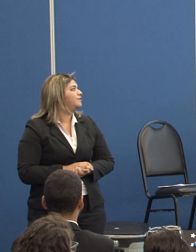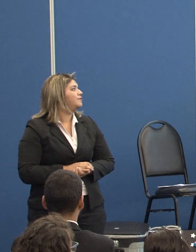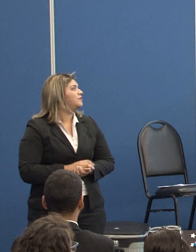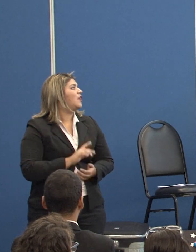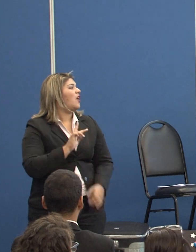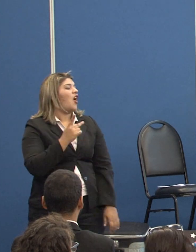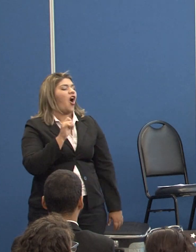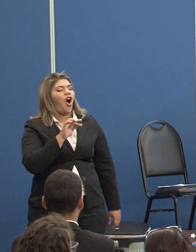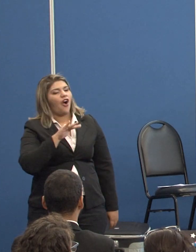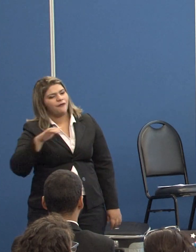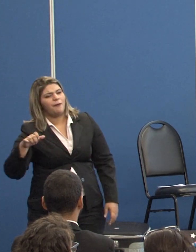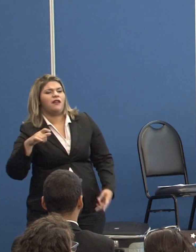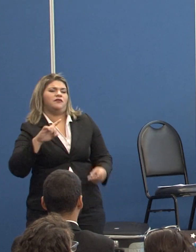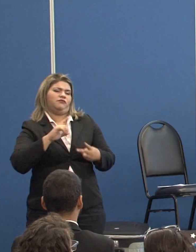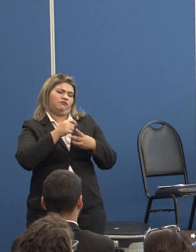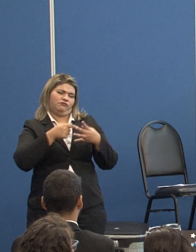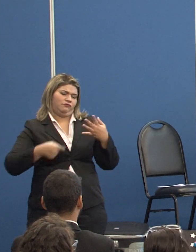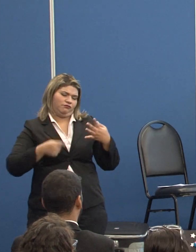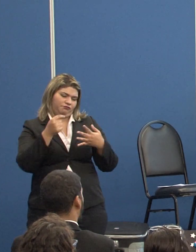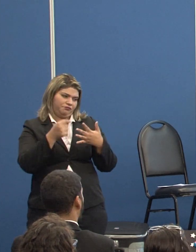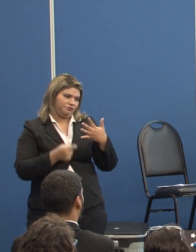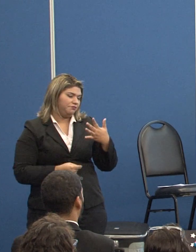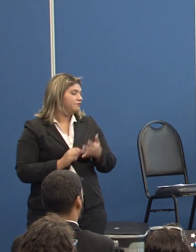Lucchesi, entre outros.